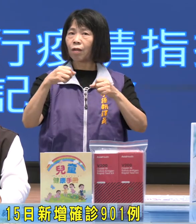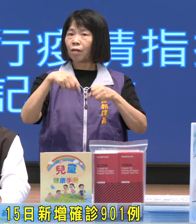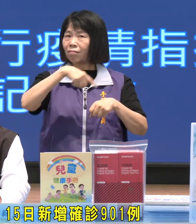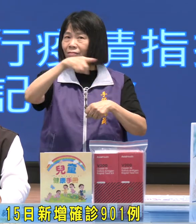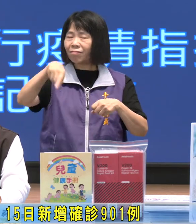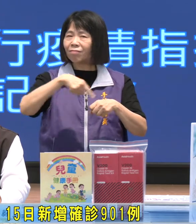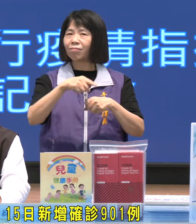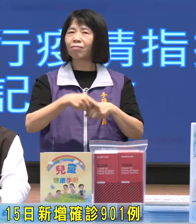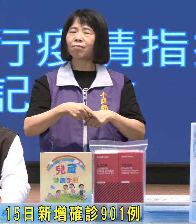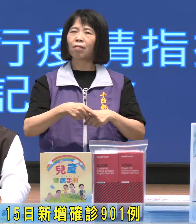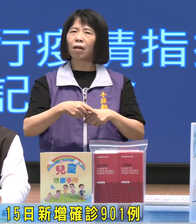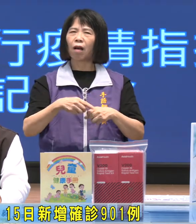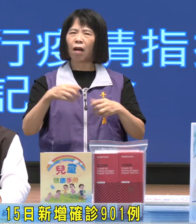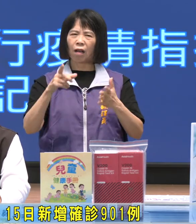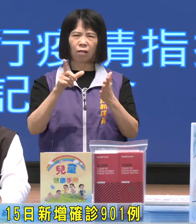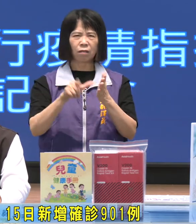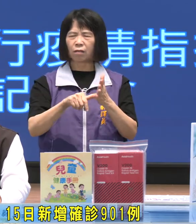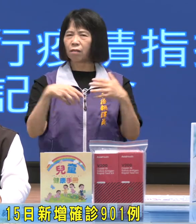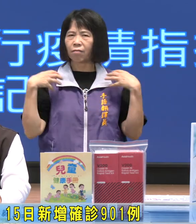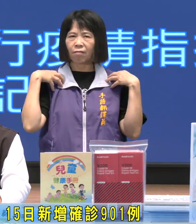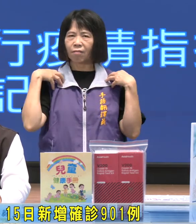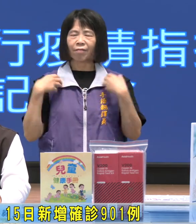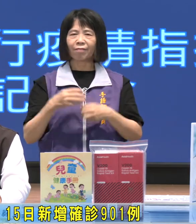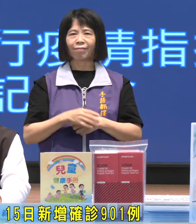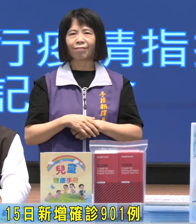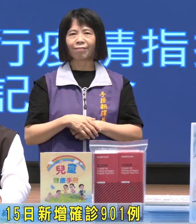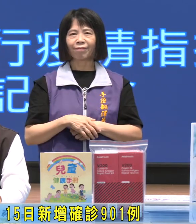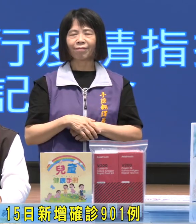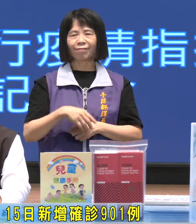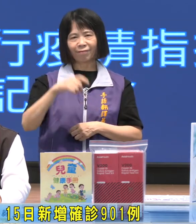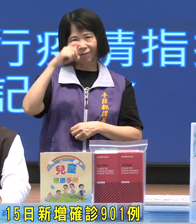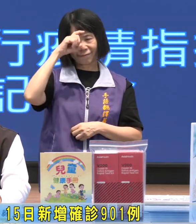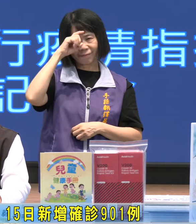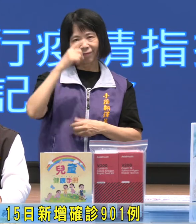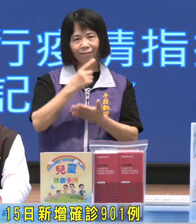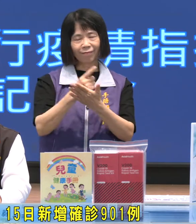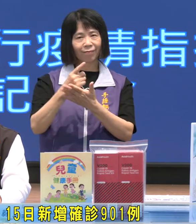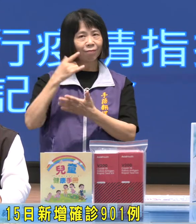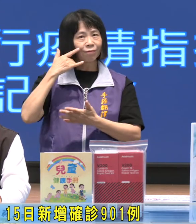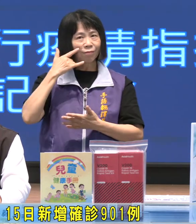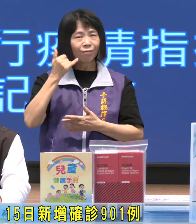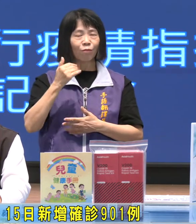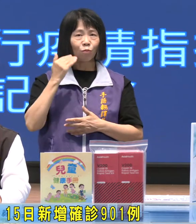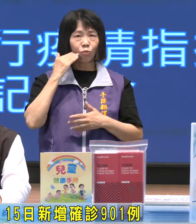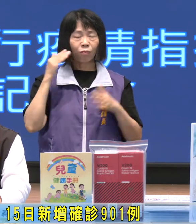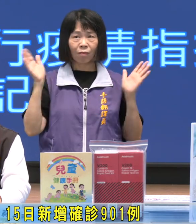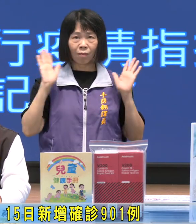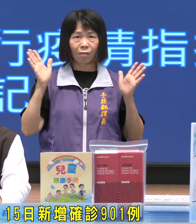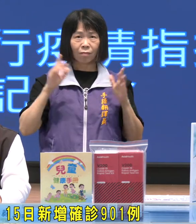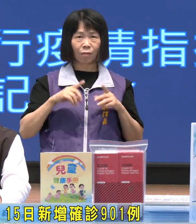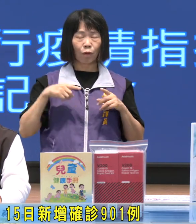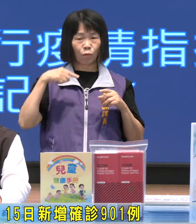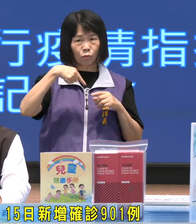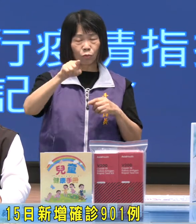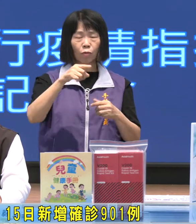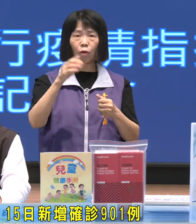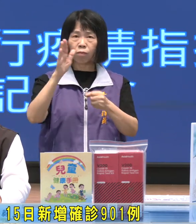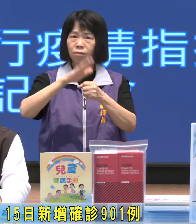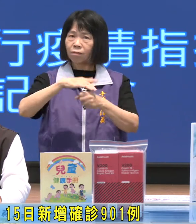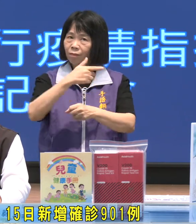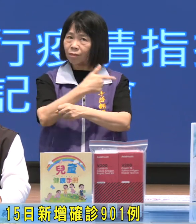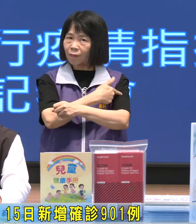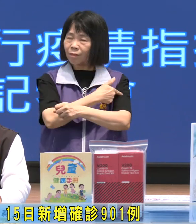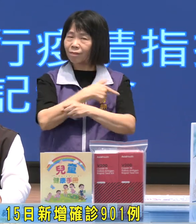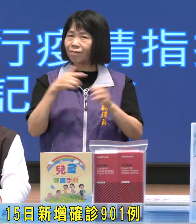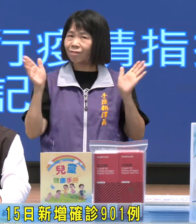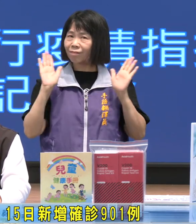情也要这个同时来办理，所以请我们的这个家长们如果带孩子要来补打我们的这个